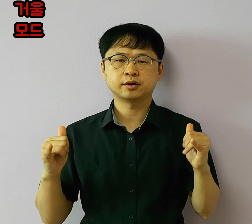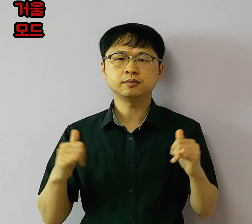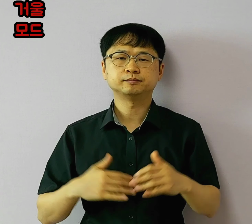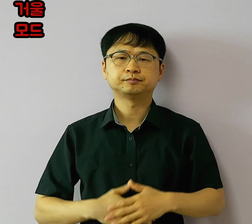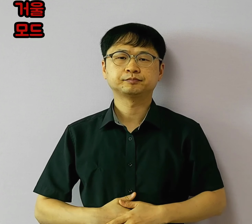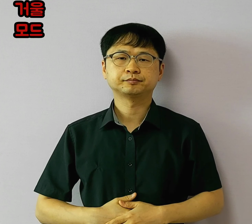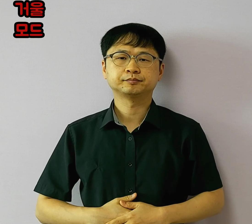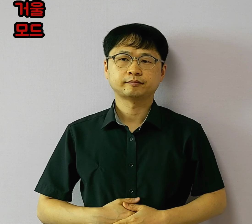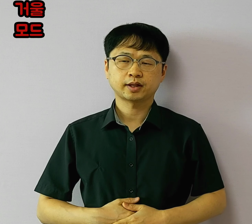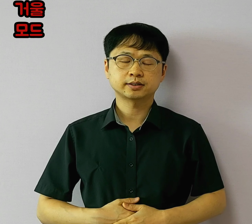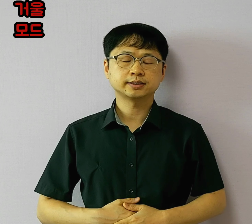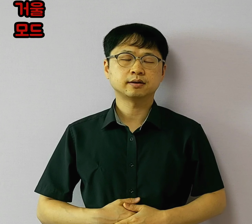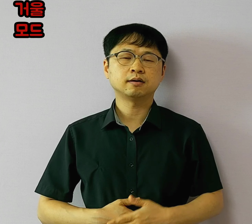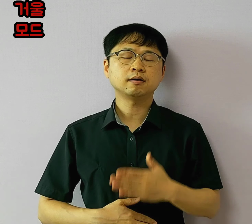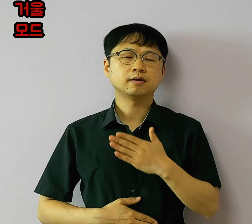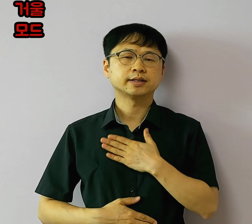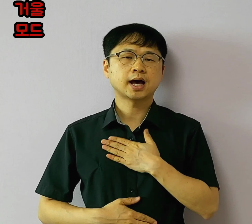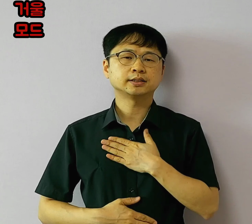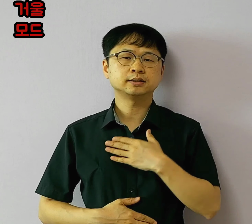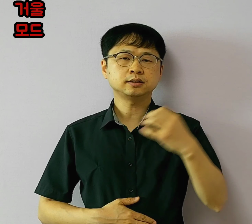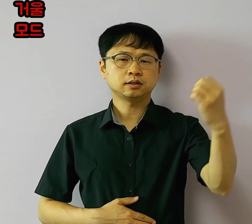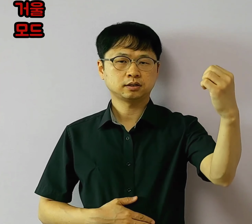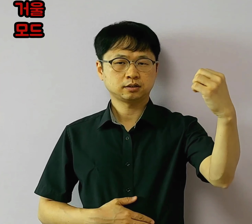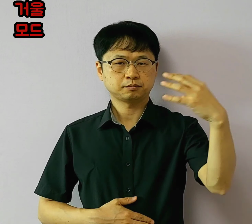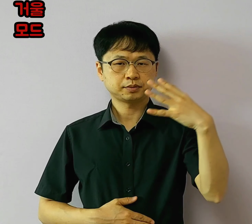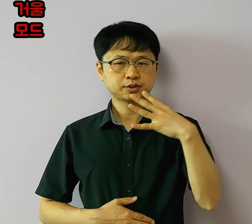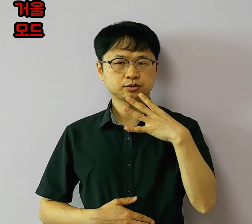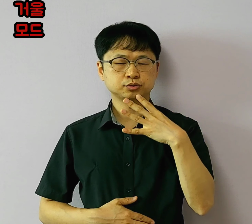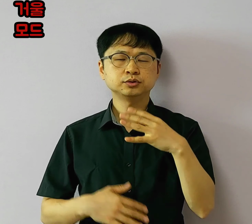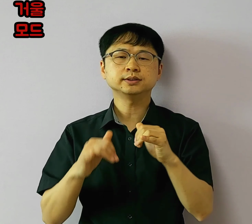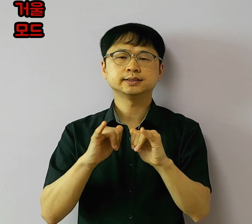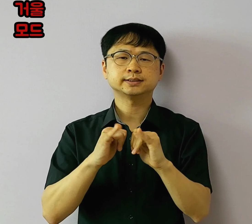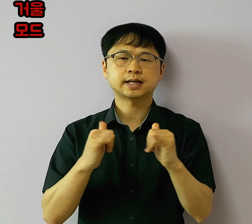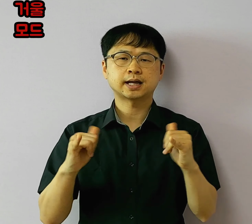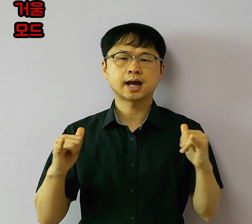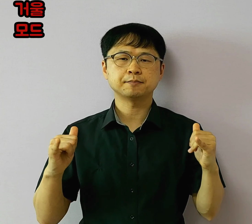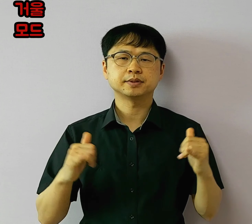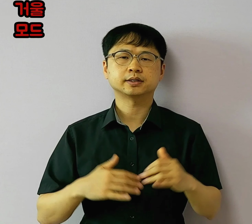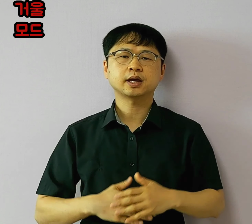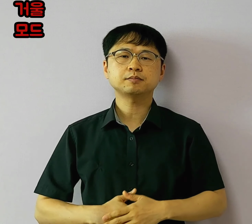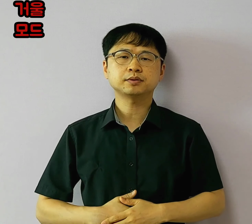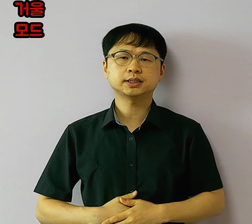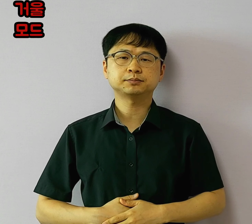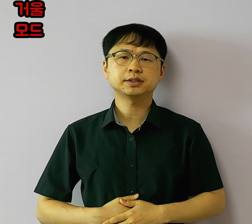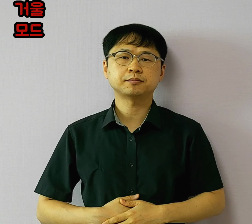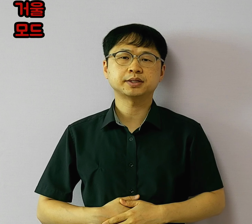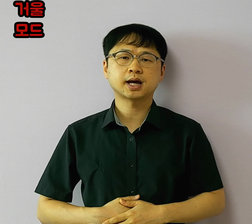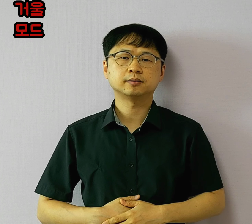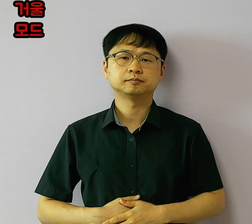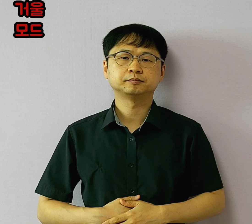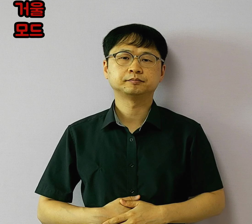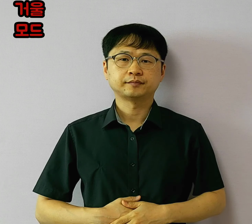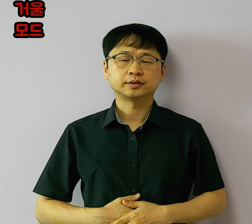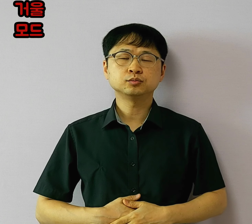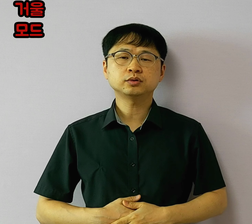배웠네요. 네, 그래서 나를 비춰준 사람 이렇게 표현하시면 됩니다. 네,